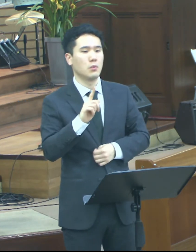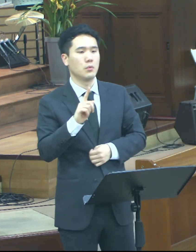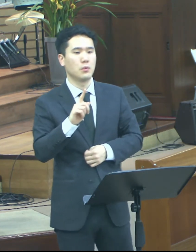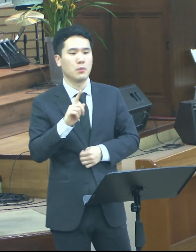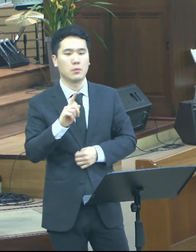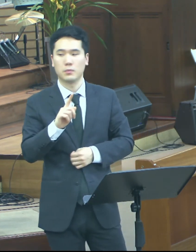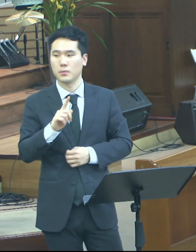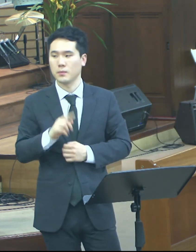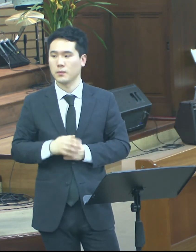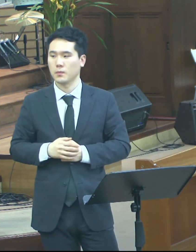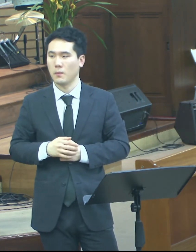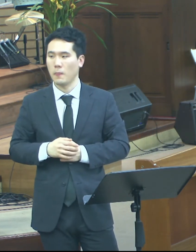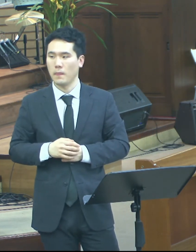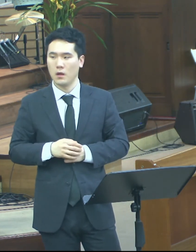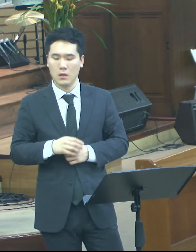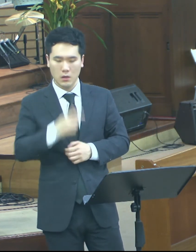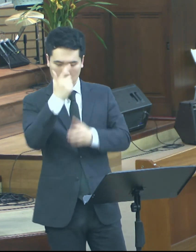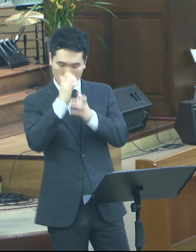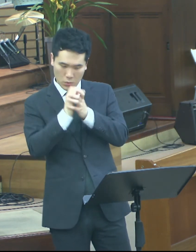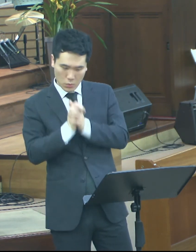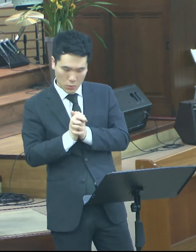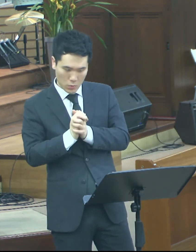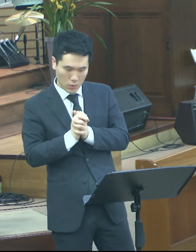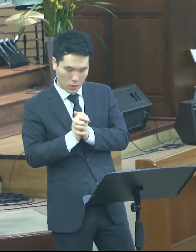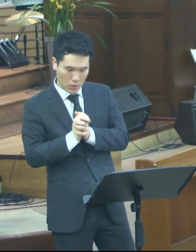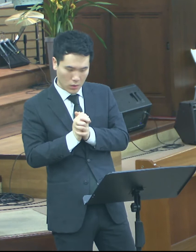안 오는 이유 중에 하나는 재미가 없어요. 안 들리기 때문에.